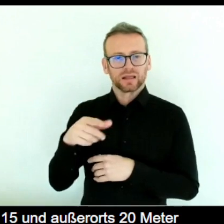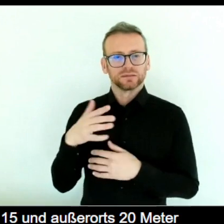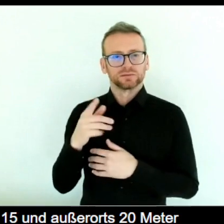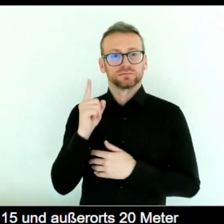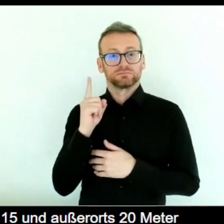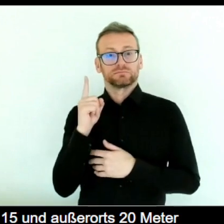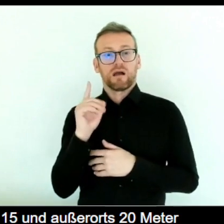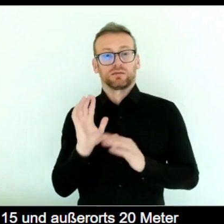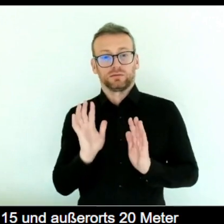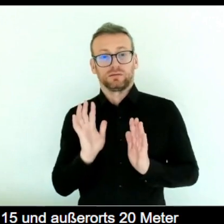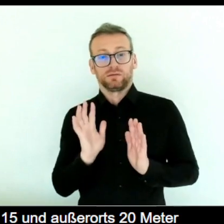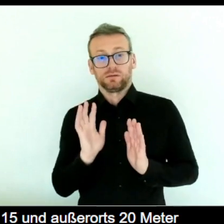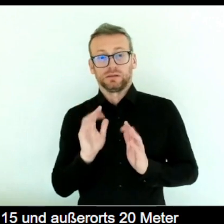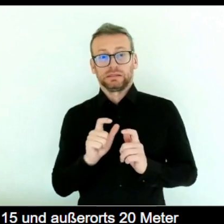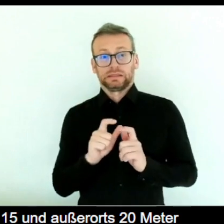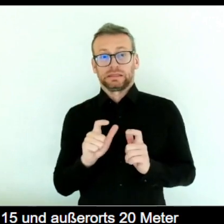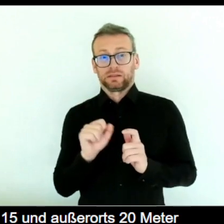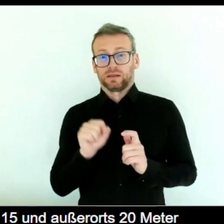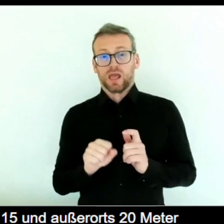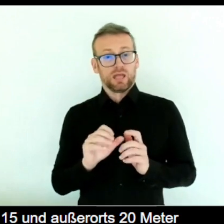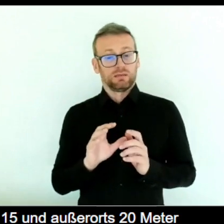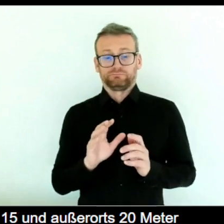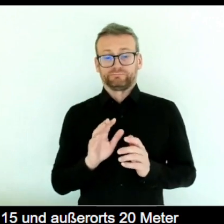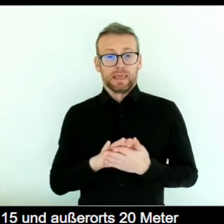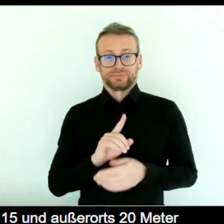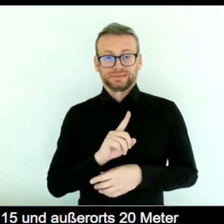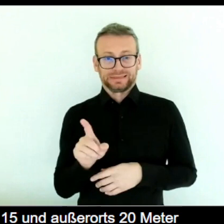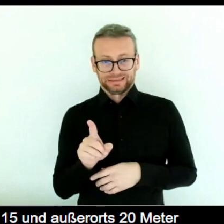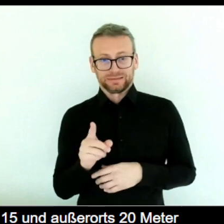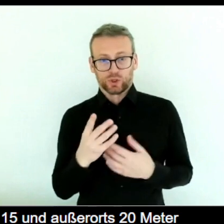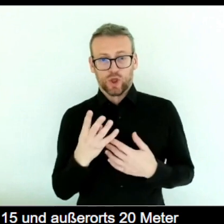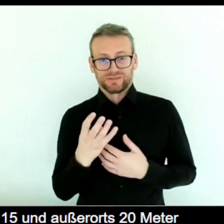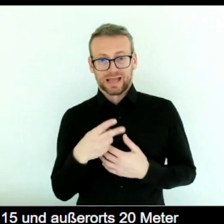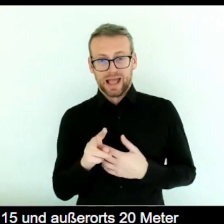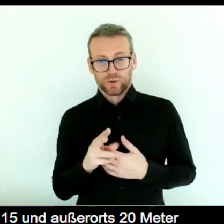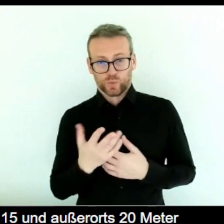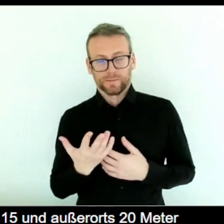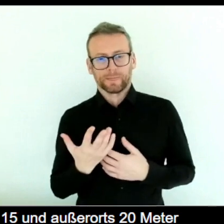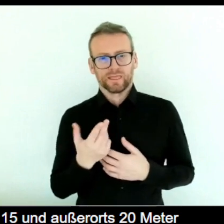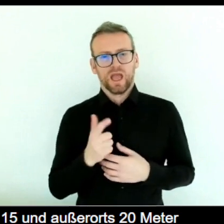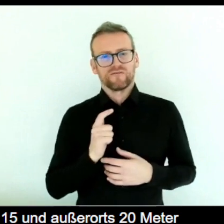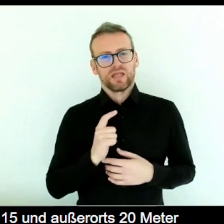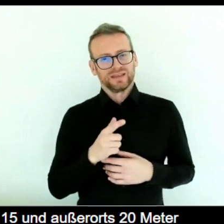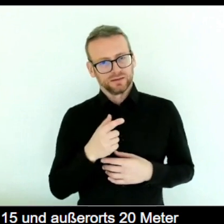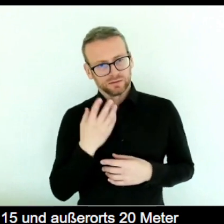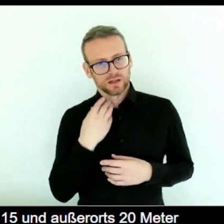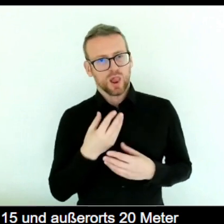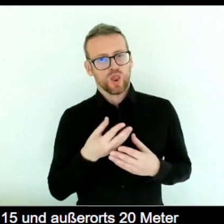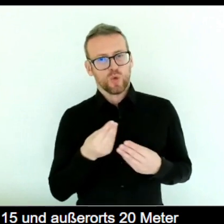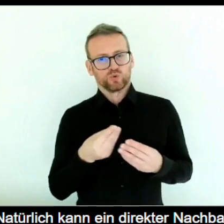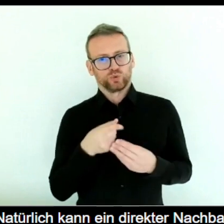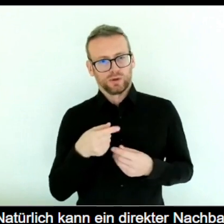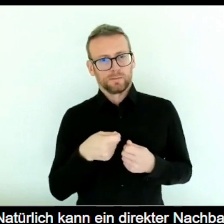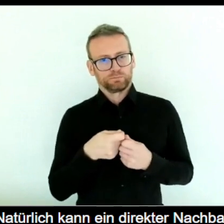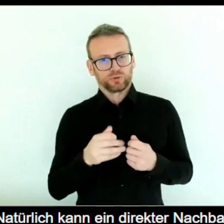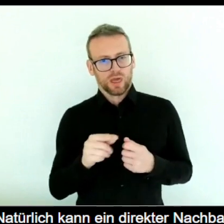ums Eck kommen? Nein, die Gefahr sehe ich jetzt nicht wirklich. Wir wollen das ja alle. Aber wenn man jetzt schon so ein Ticket einführt, hat das